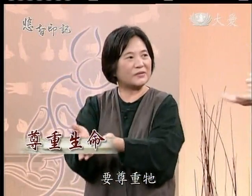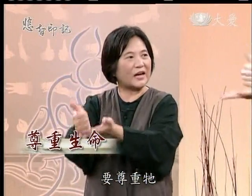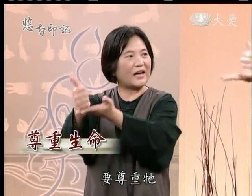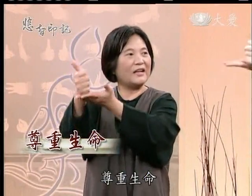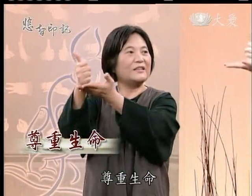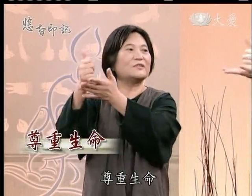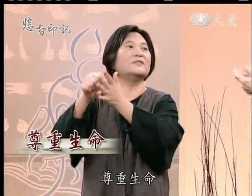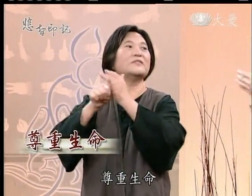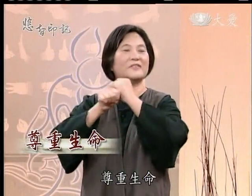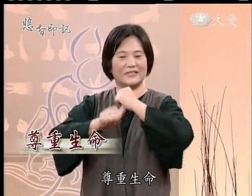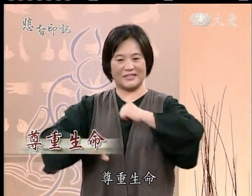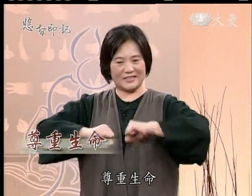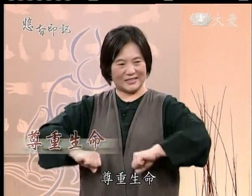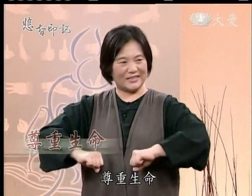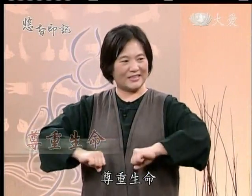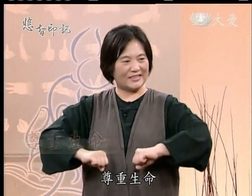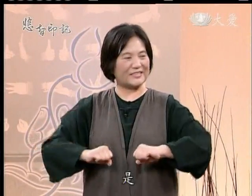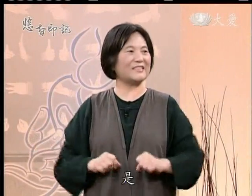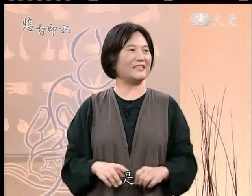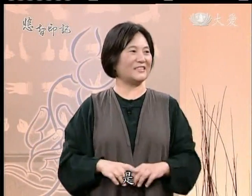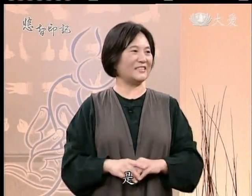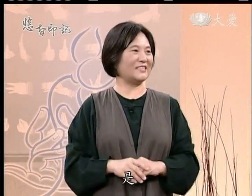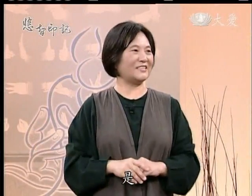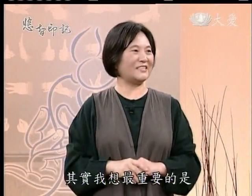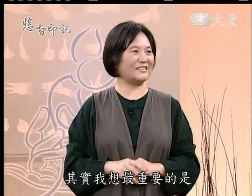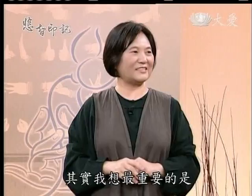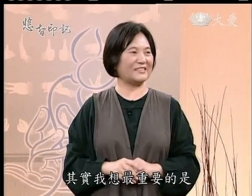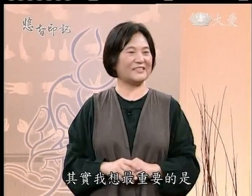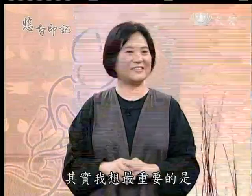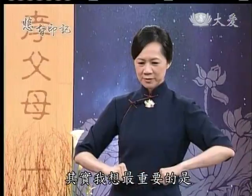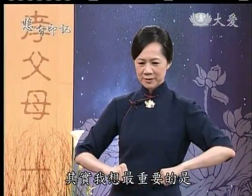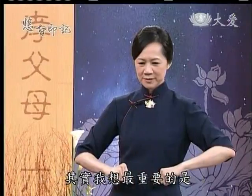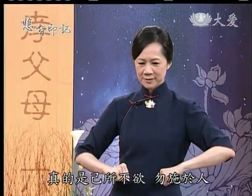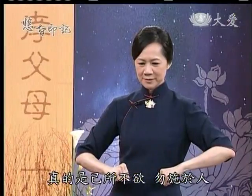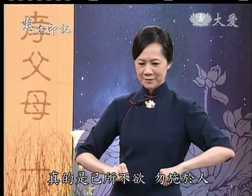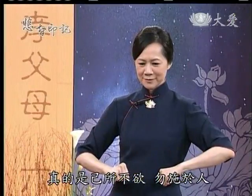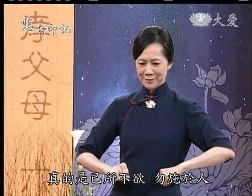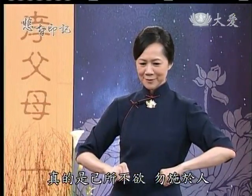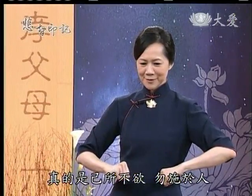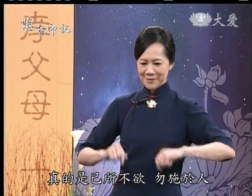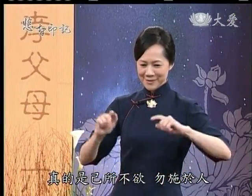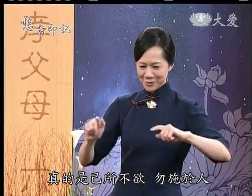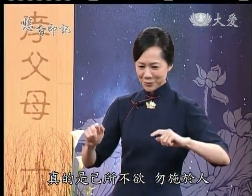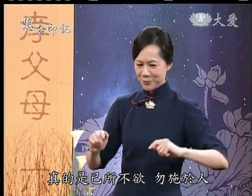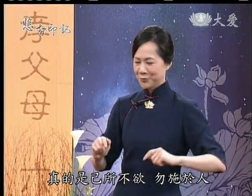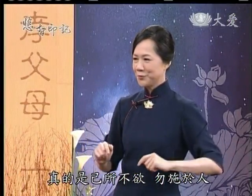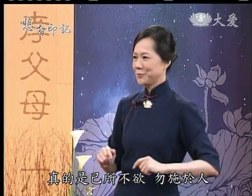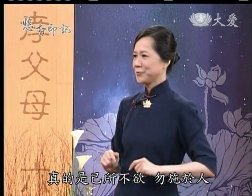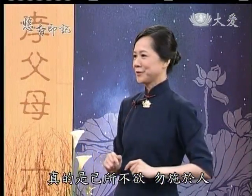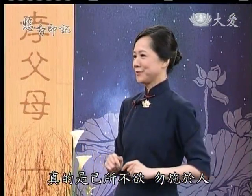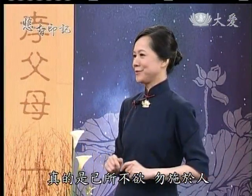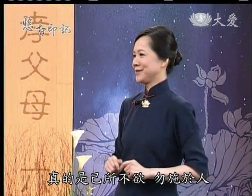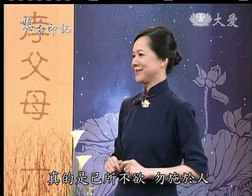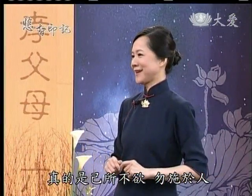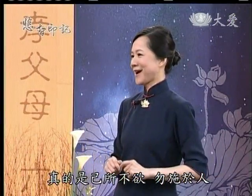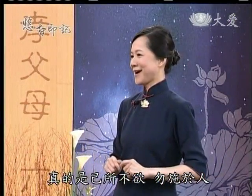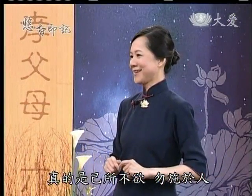重它， 尊重， 尊重 生命。 是是是。 其实我想最重要的是，真的是。己所不欲，勿施于人呐。